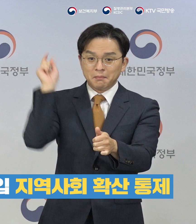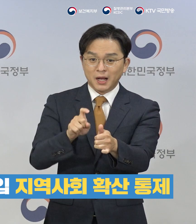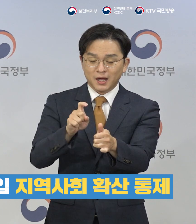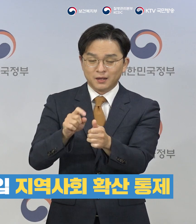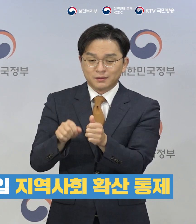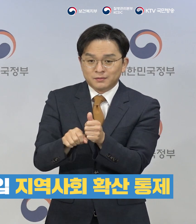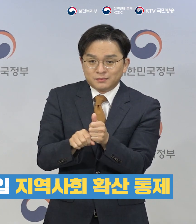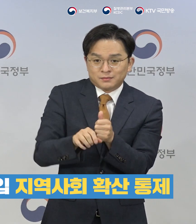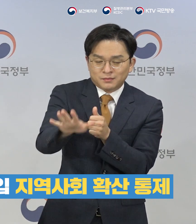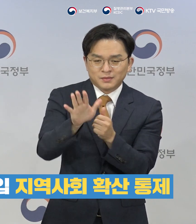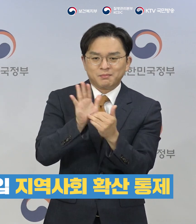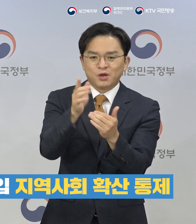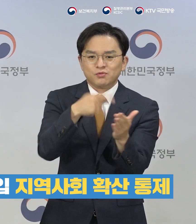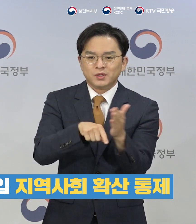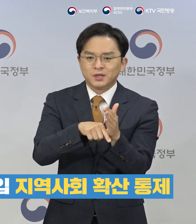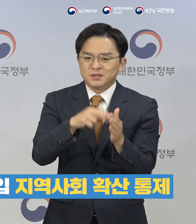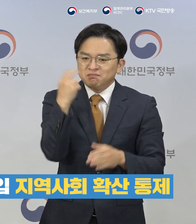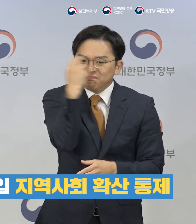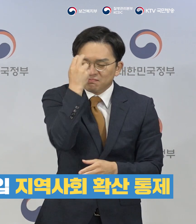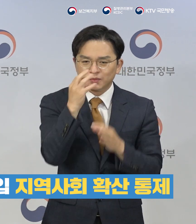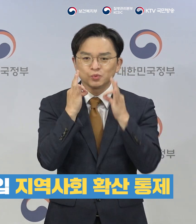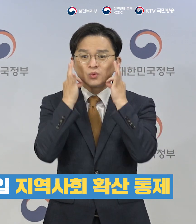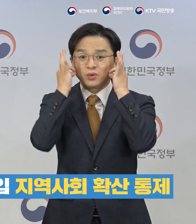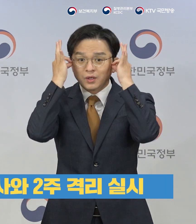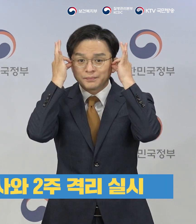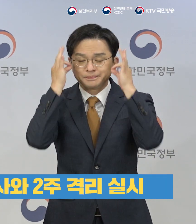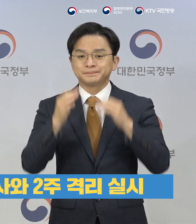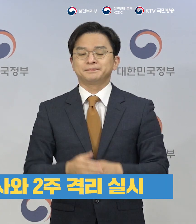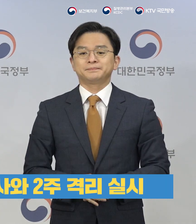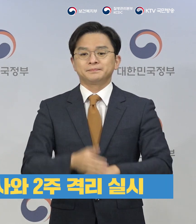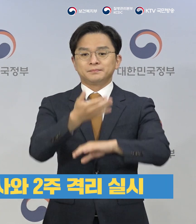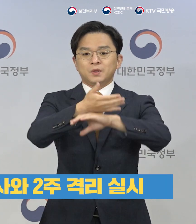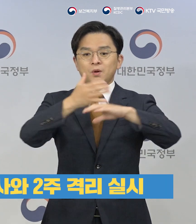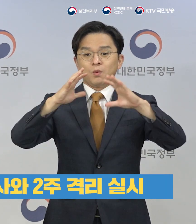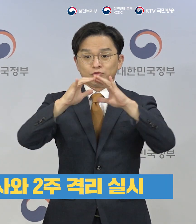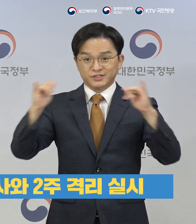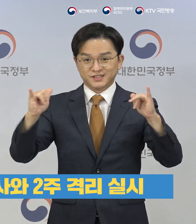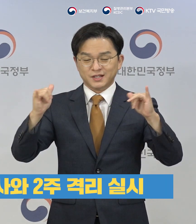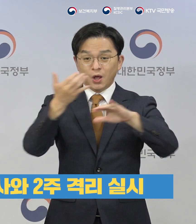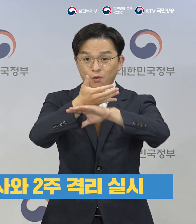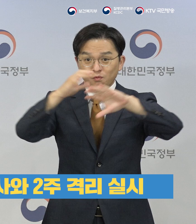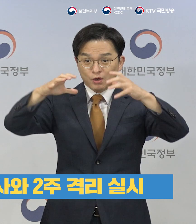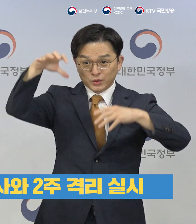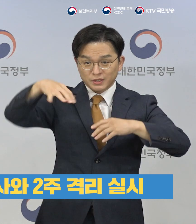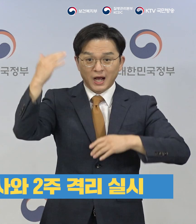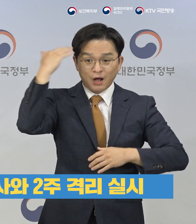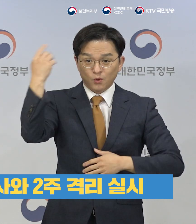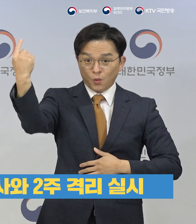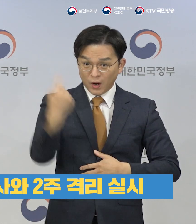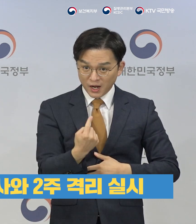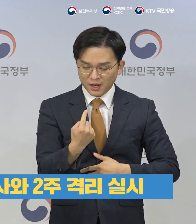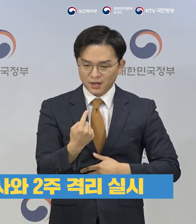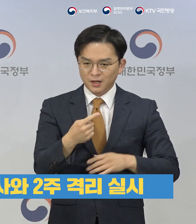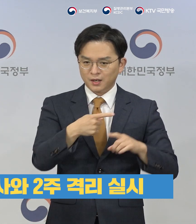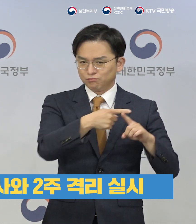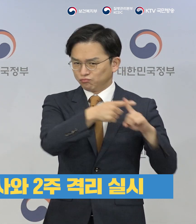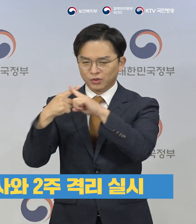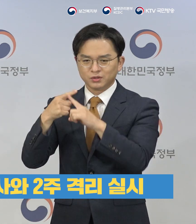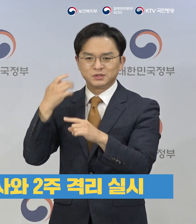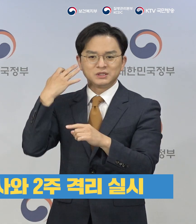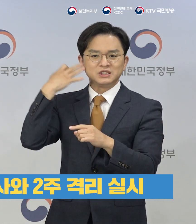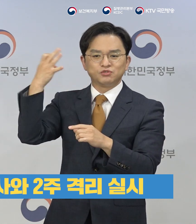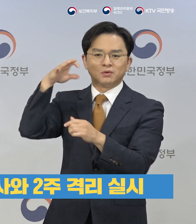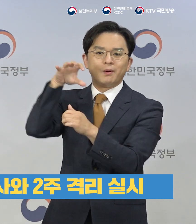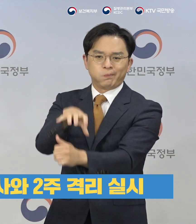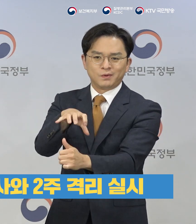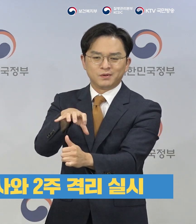확산을 통제하기 위해 최선을 다하고 있습니다. 우선 모든 해외 입국자는 진단검사와